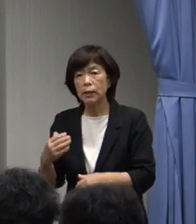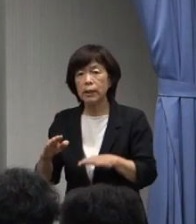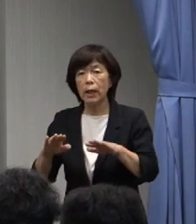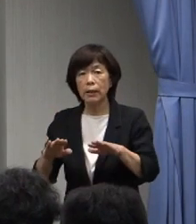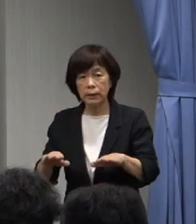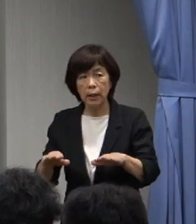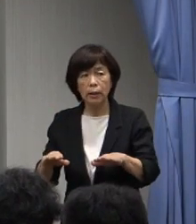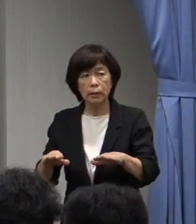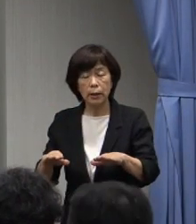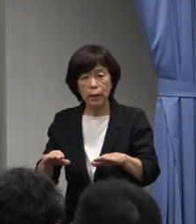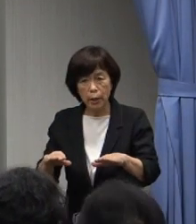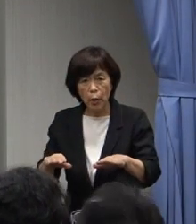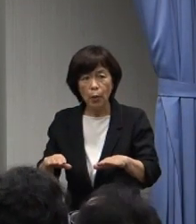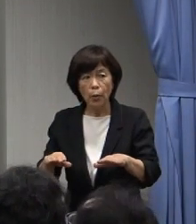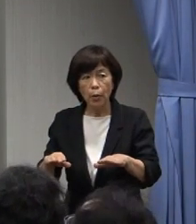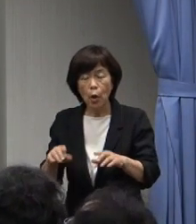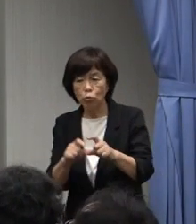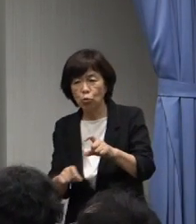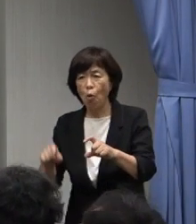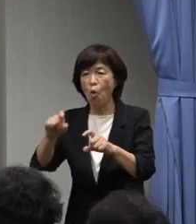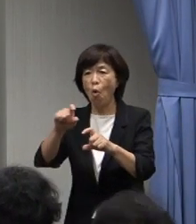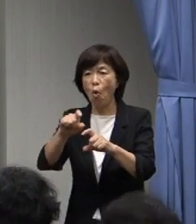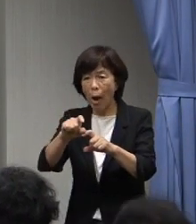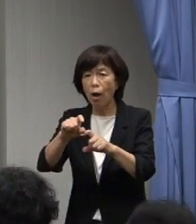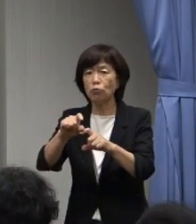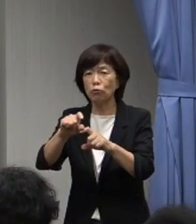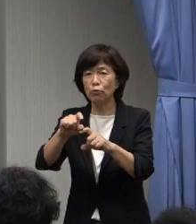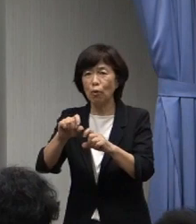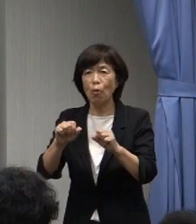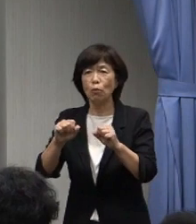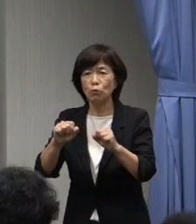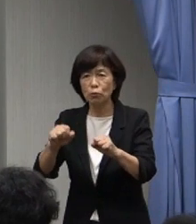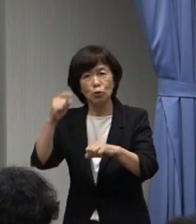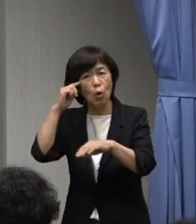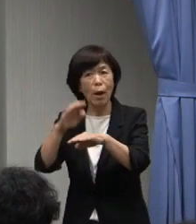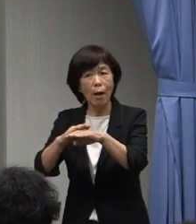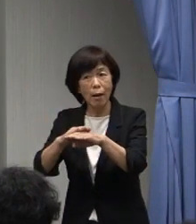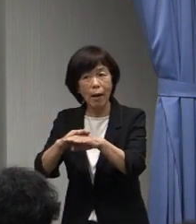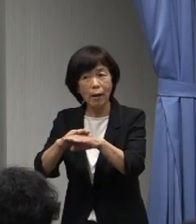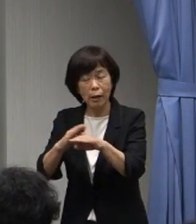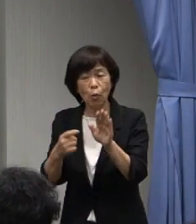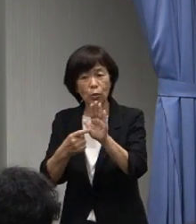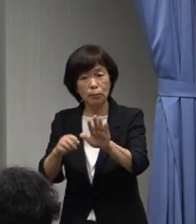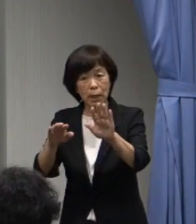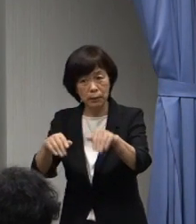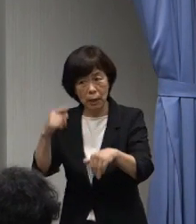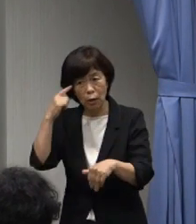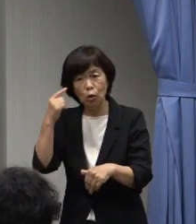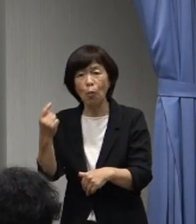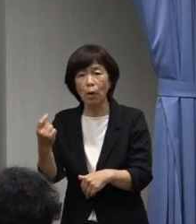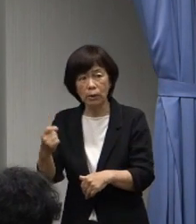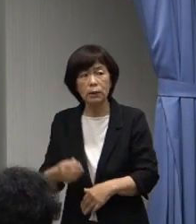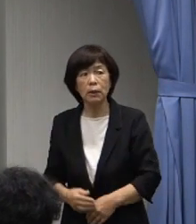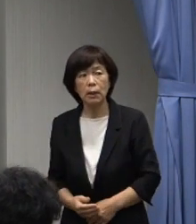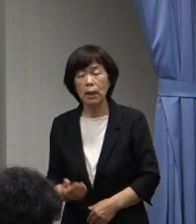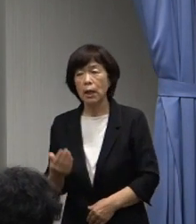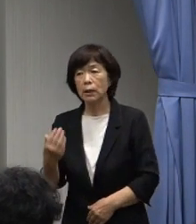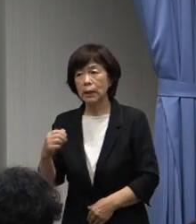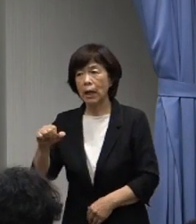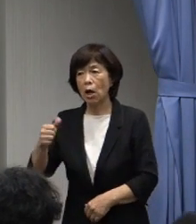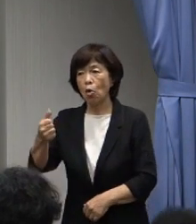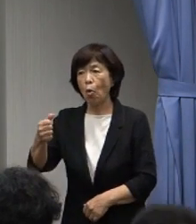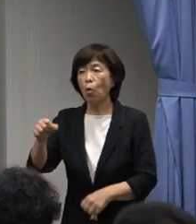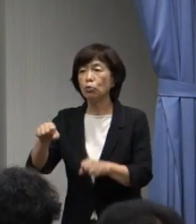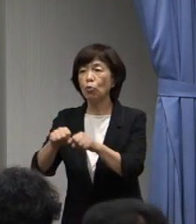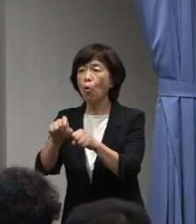件等を踏まえてですね、増額の可能性があるという考えを示されたと思いますが、それは350億円という額